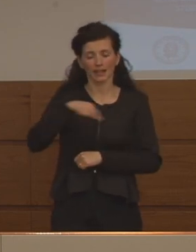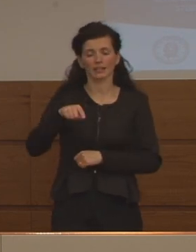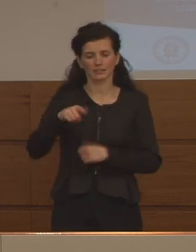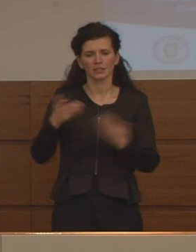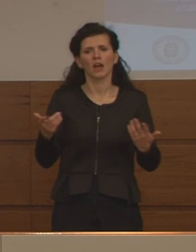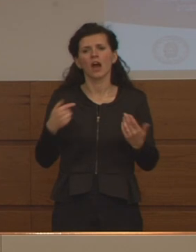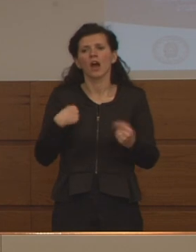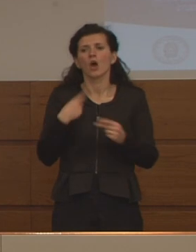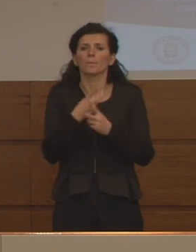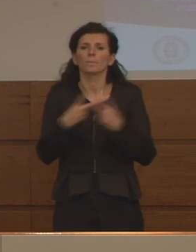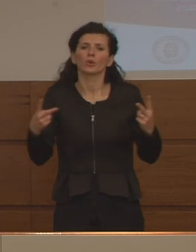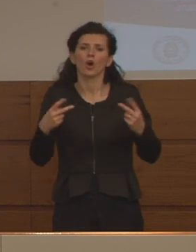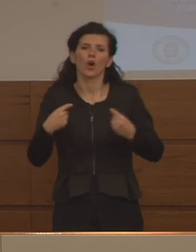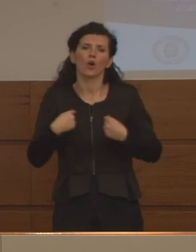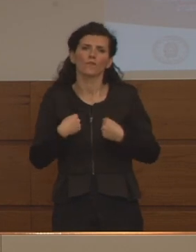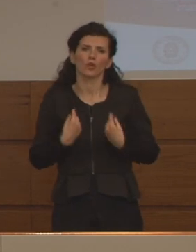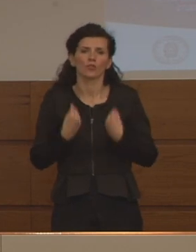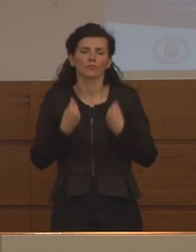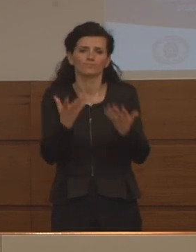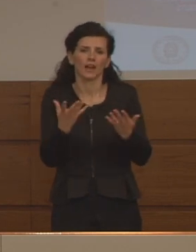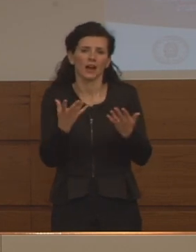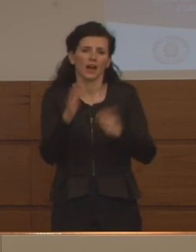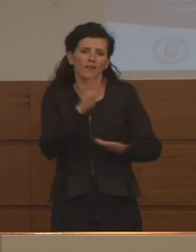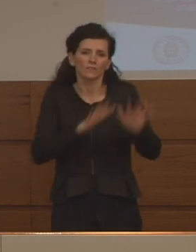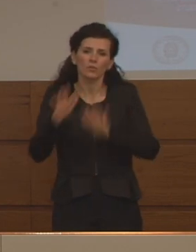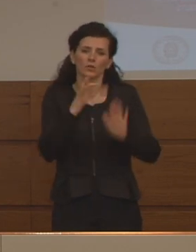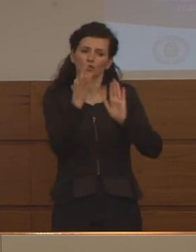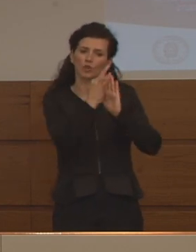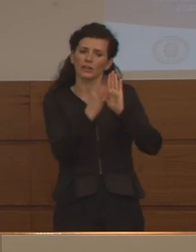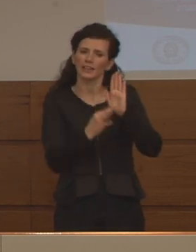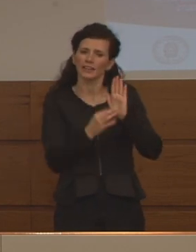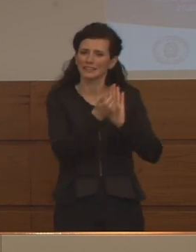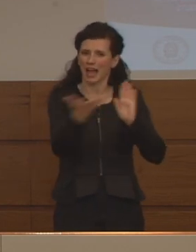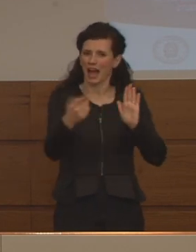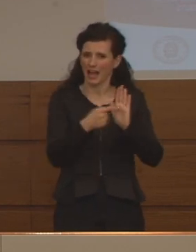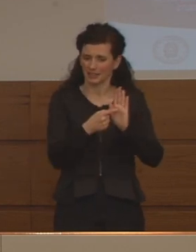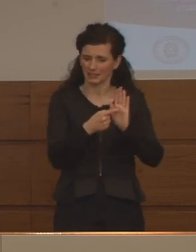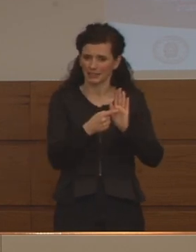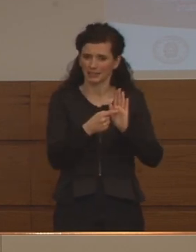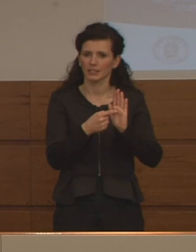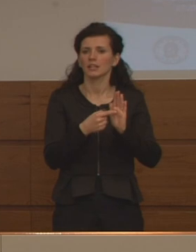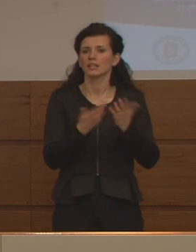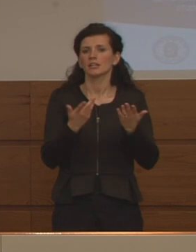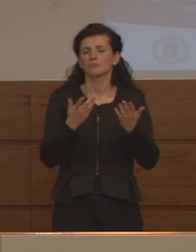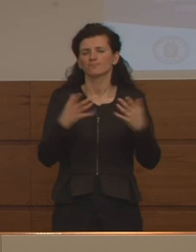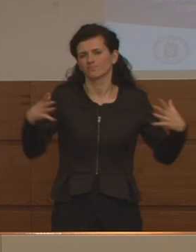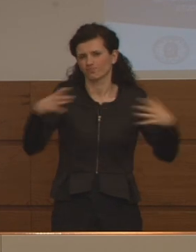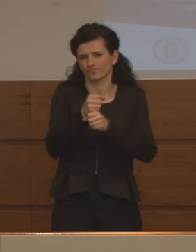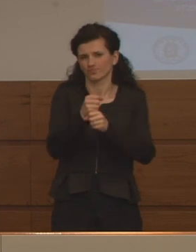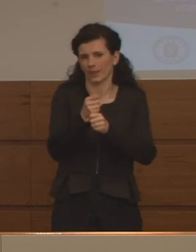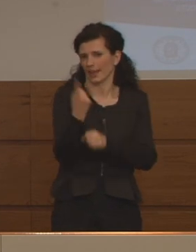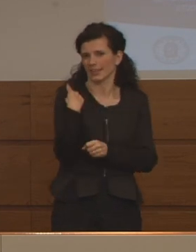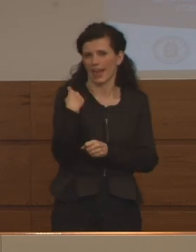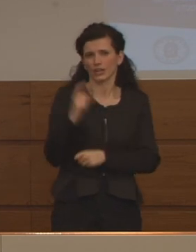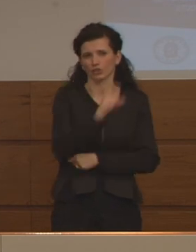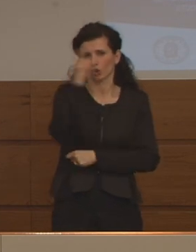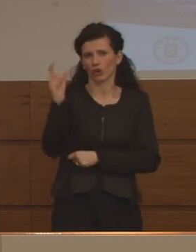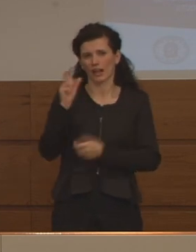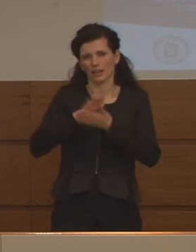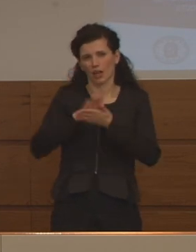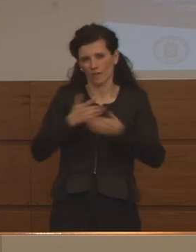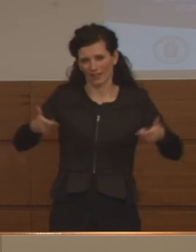in grado di rifinire quanto vi ho raccontato nella giornata di ieri cioè